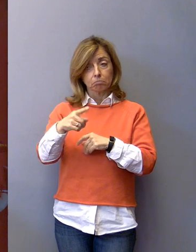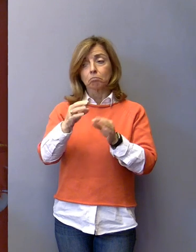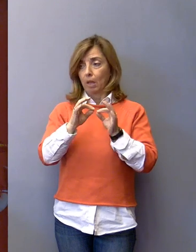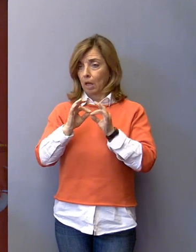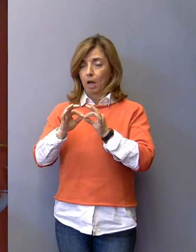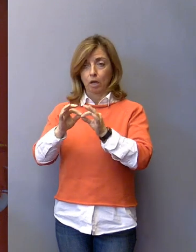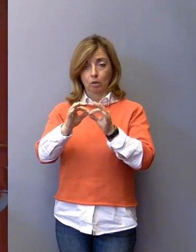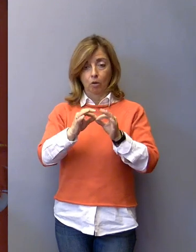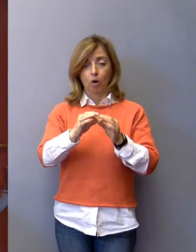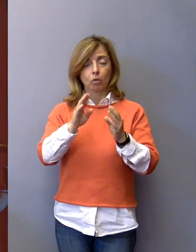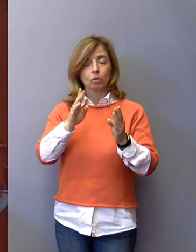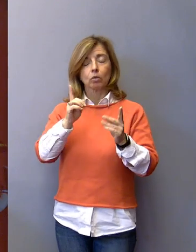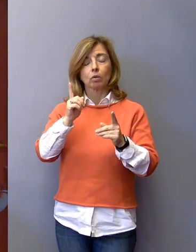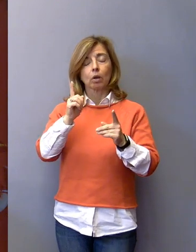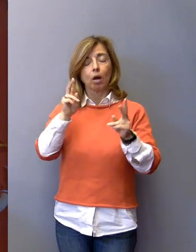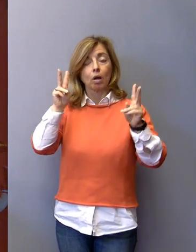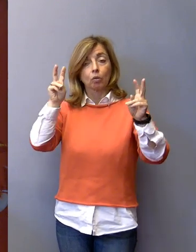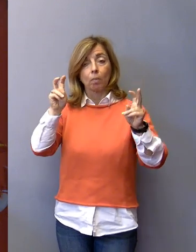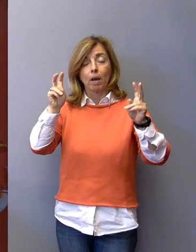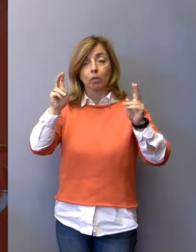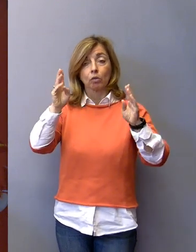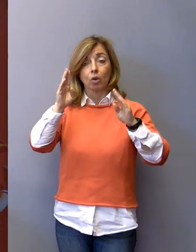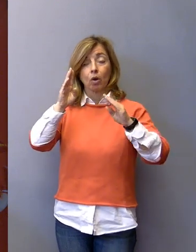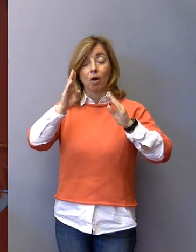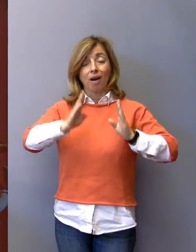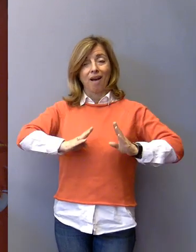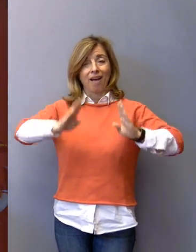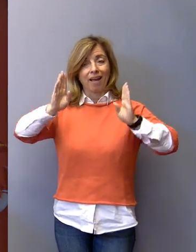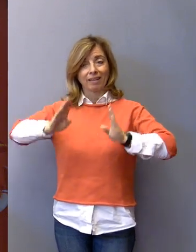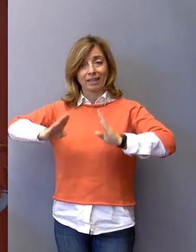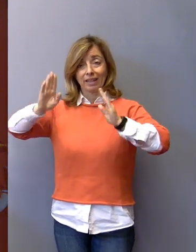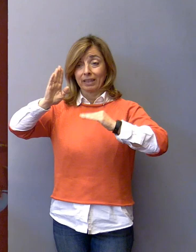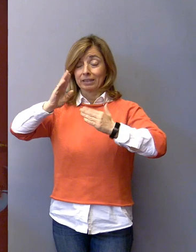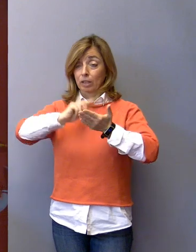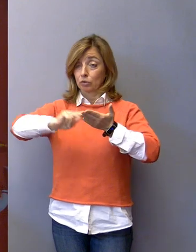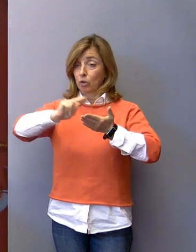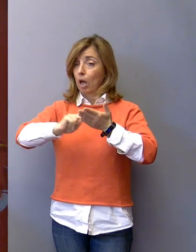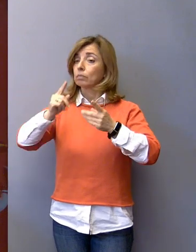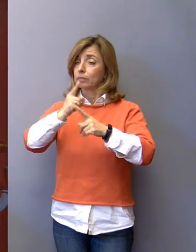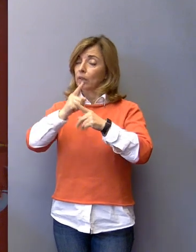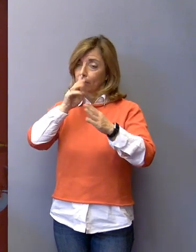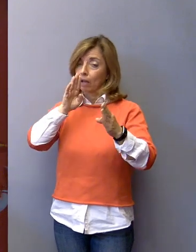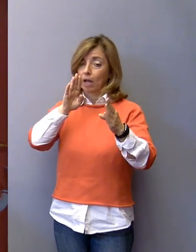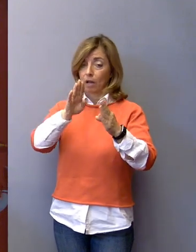essere affrontato il tema dell'edilizia scolastica anche con una variante generale del puc A meno che non provvediamo poi